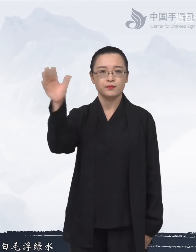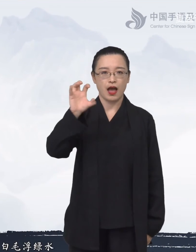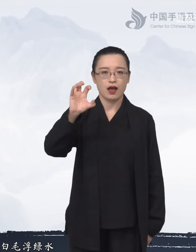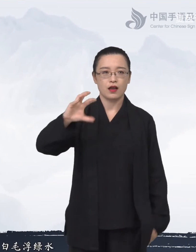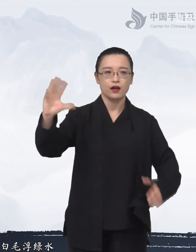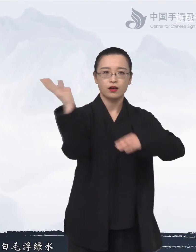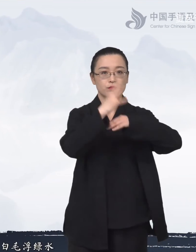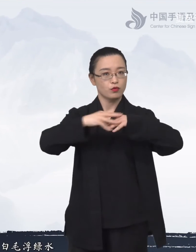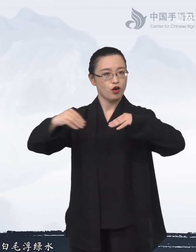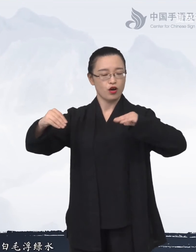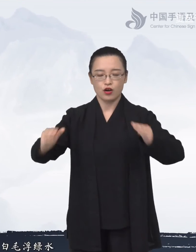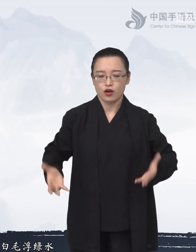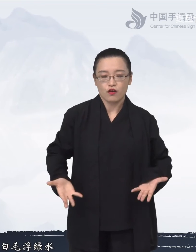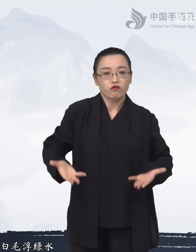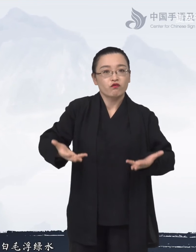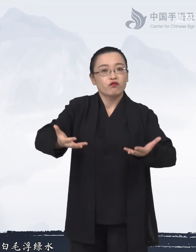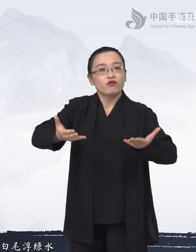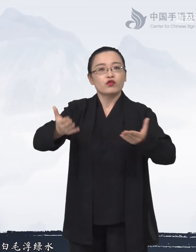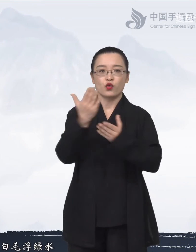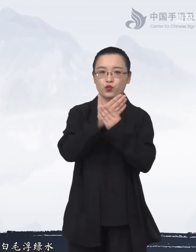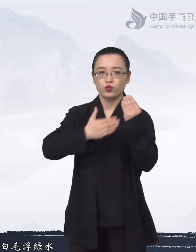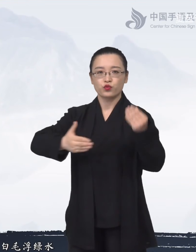白毛浮绿水，